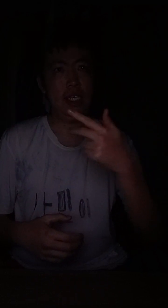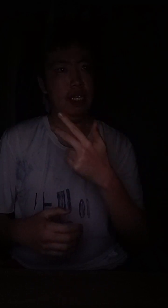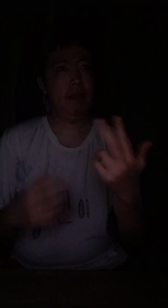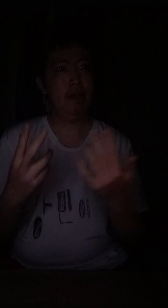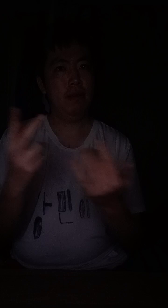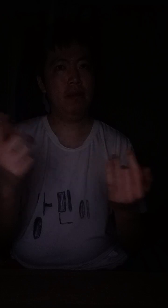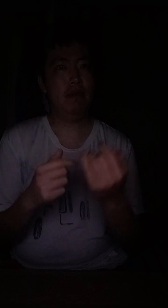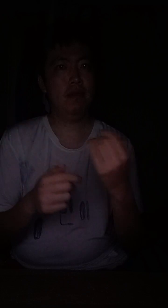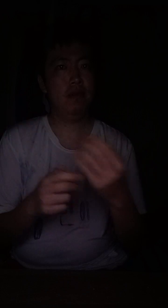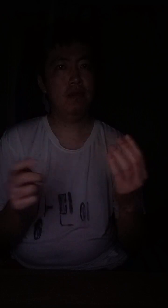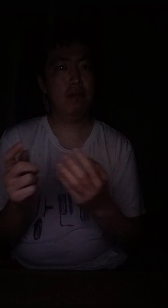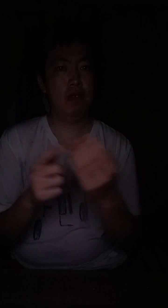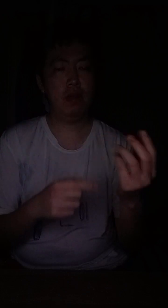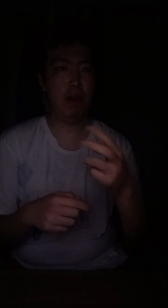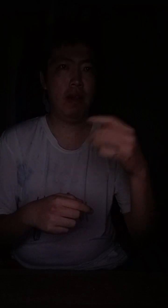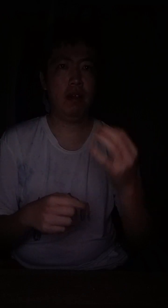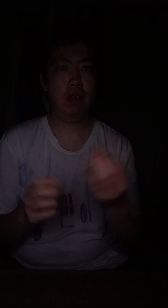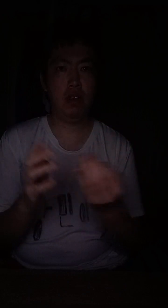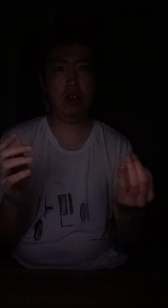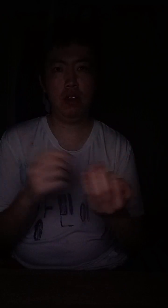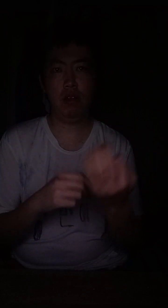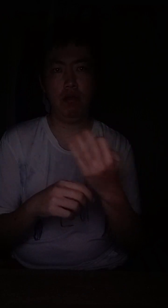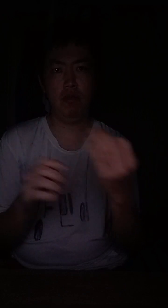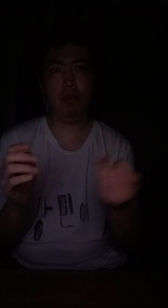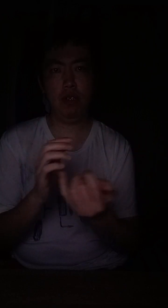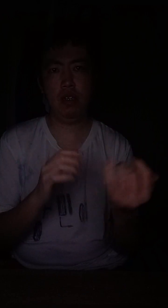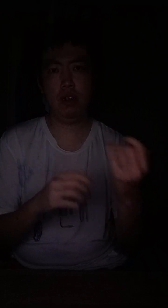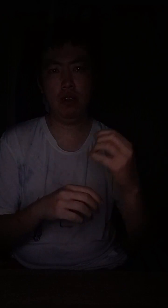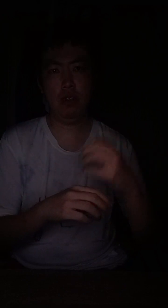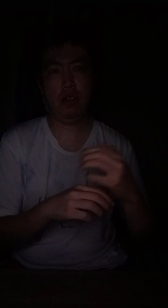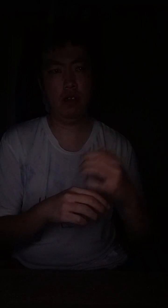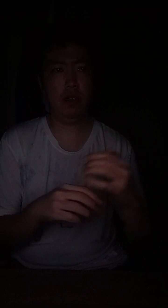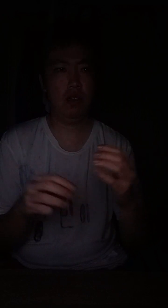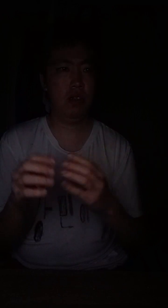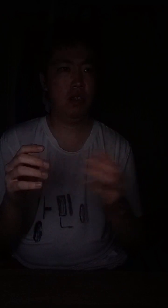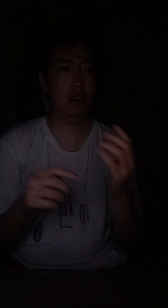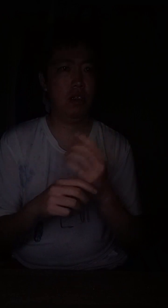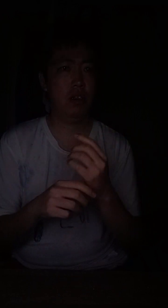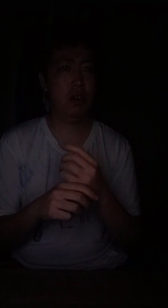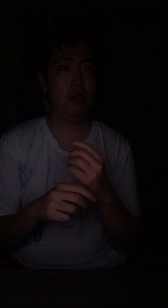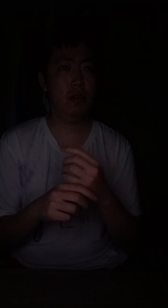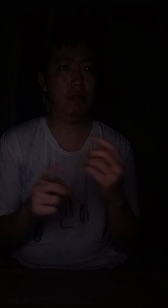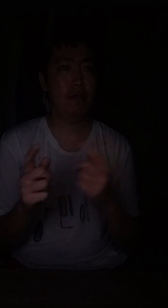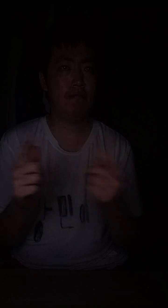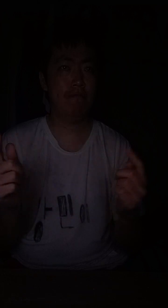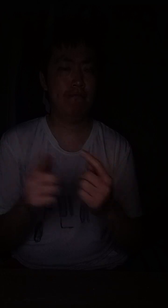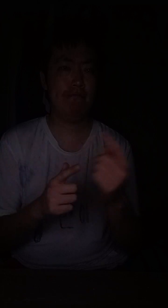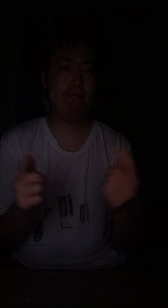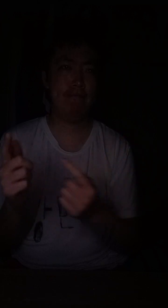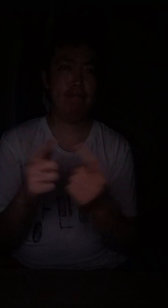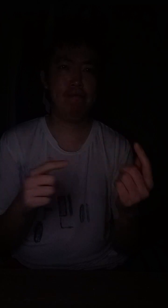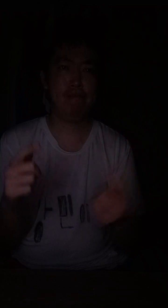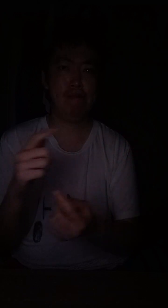18일부터 사흘 동안 박장범 KBS 사장 후보자에 대한 인사청문회를 진행했지만 여야 공방 속의 인사청문 경과